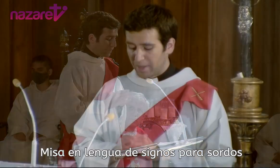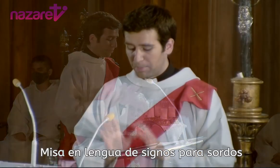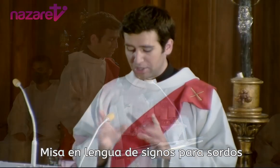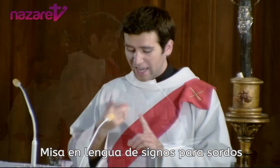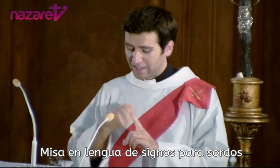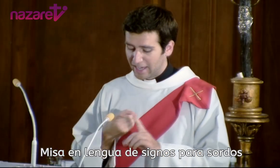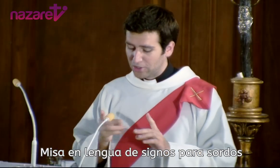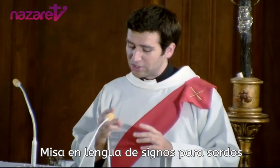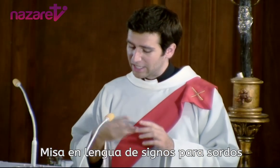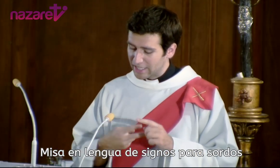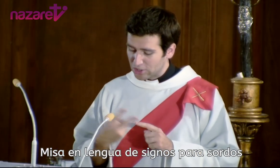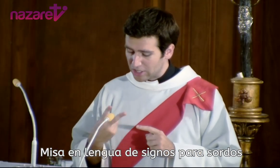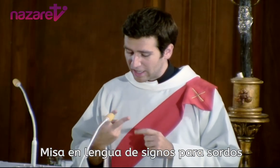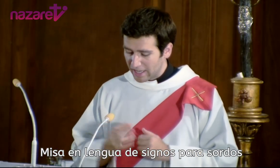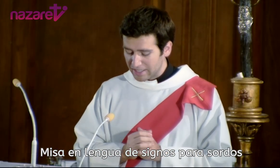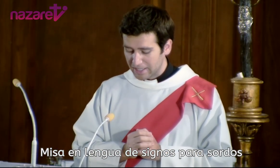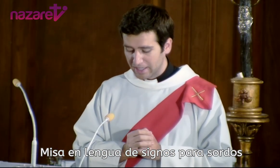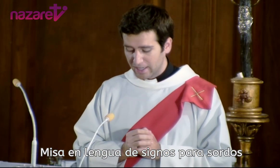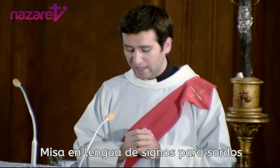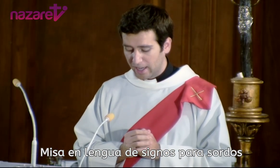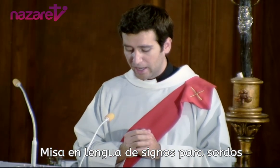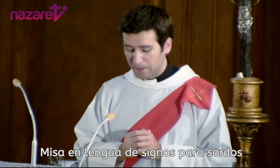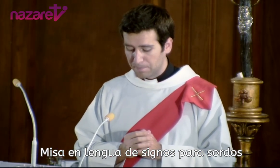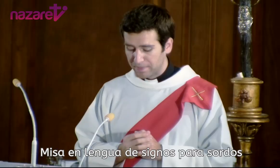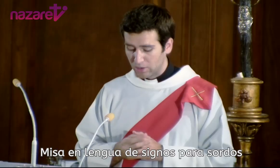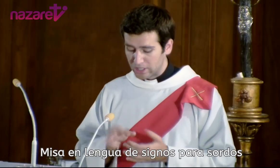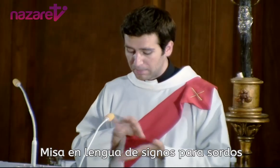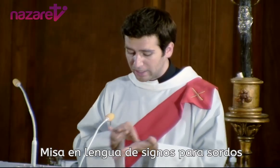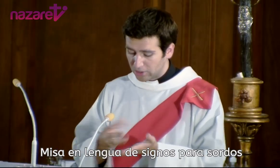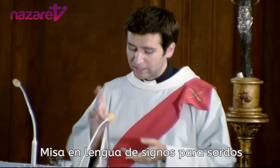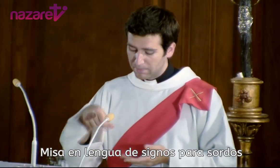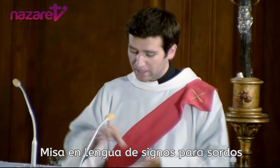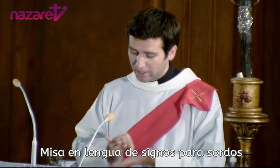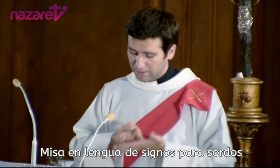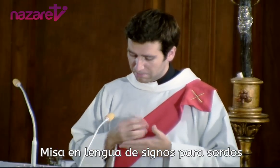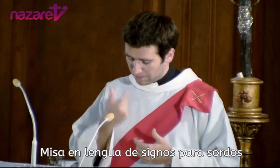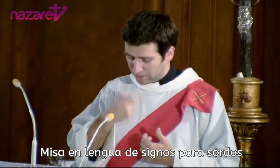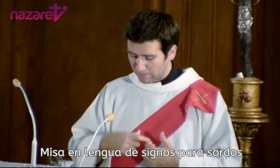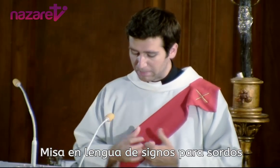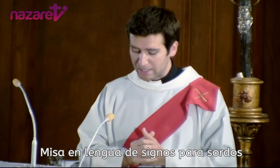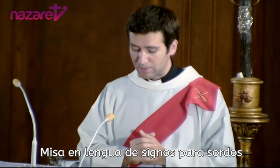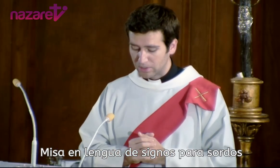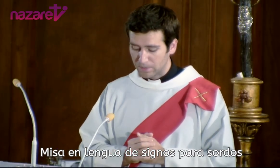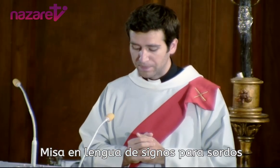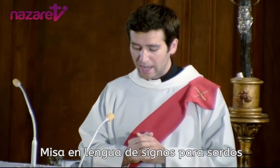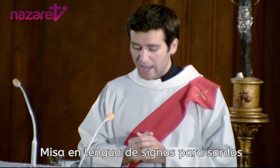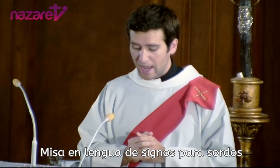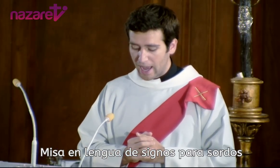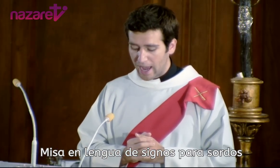Pues ya centrándonos en estas dos ideas, os invito, y también me invito a mí mismo, ¿no?,